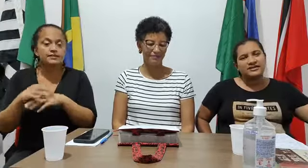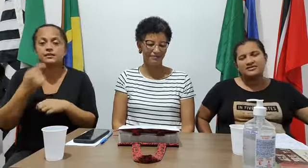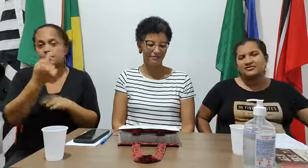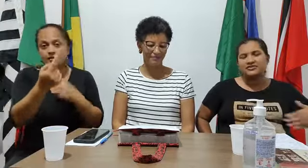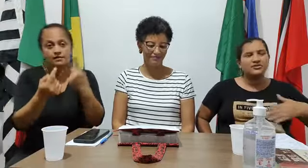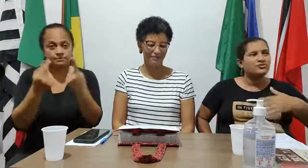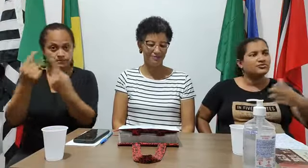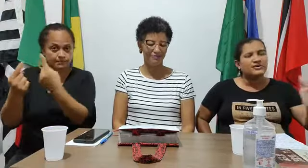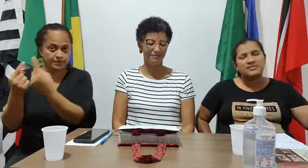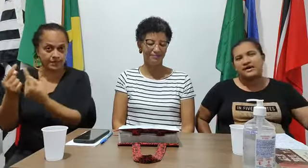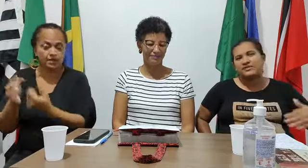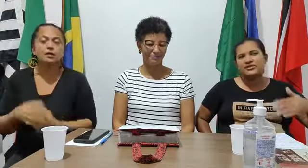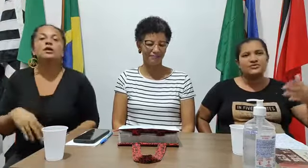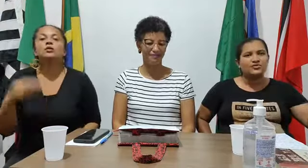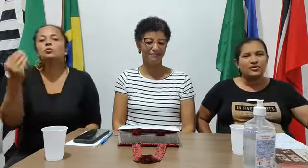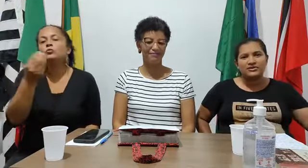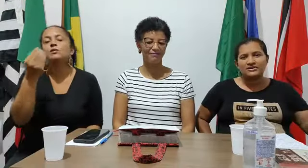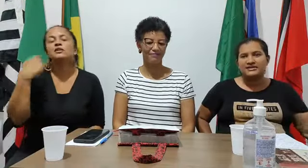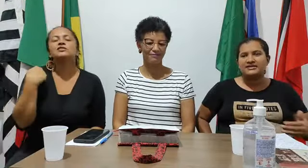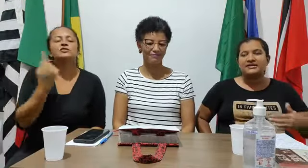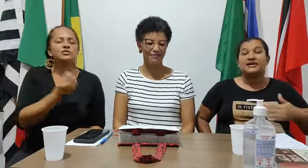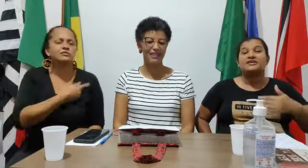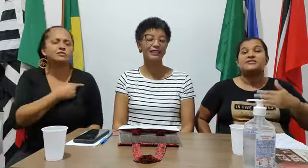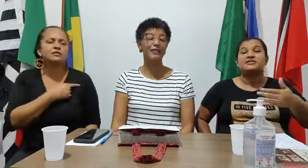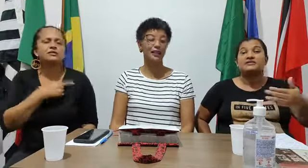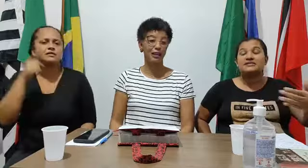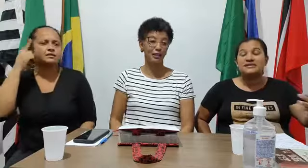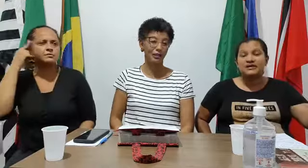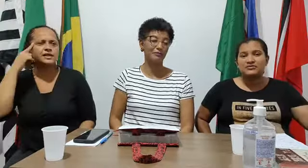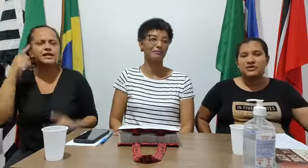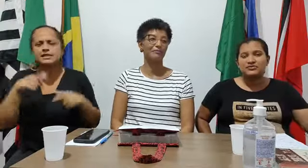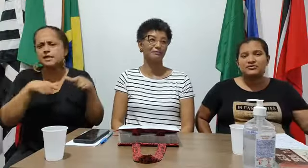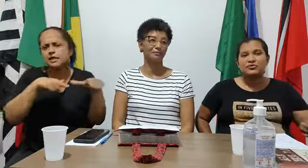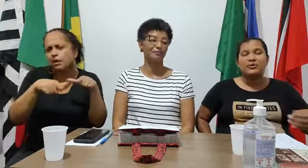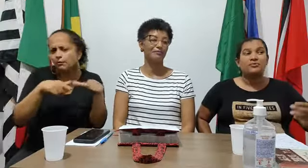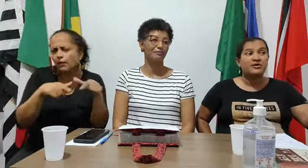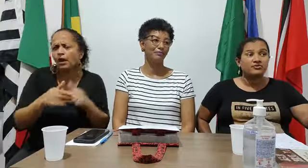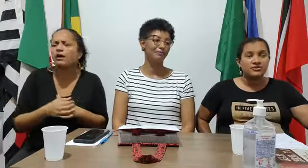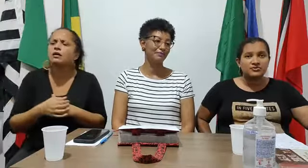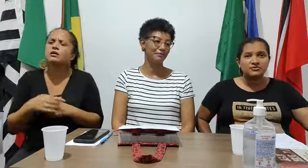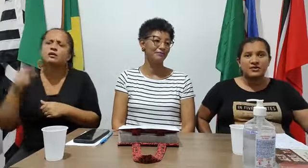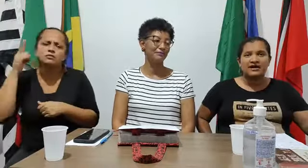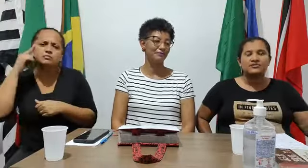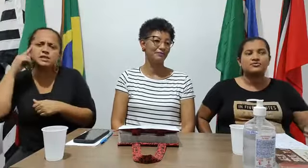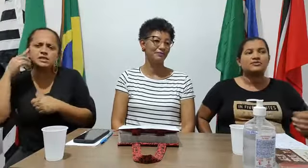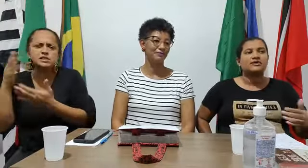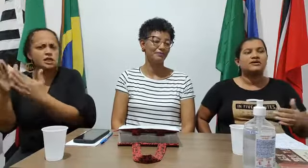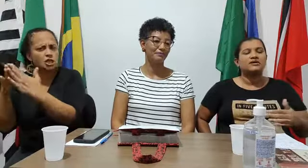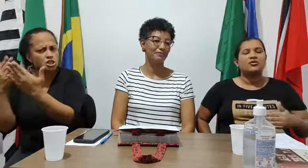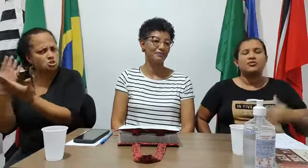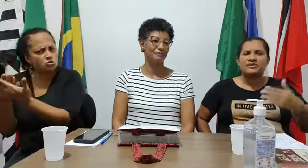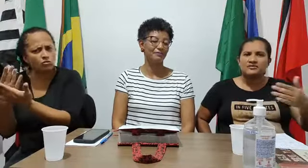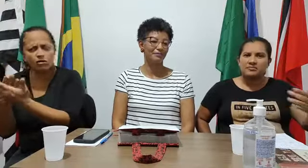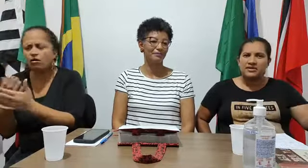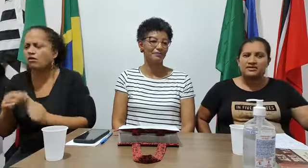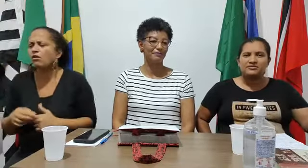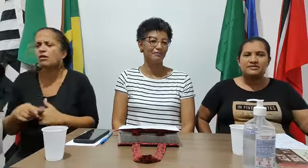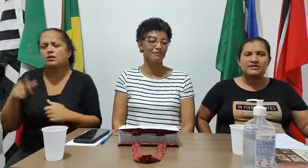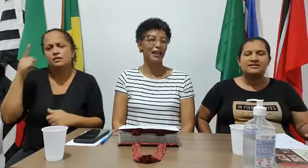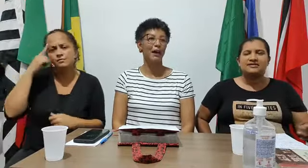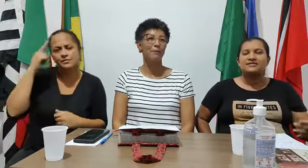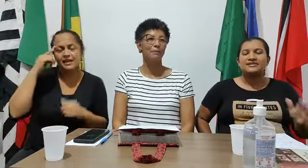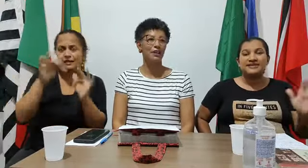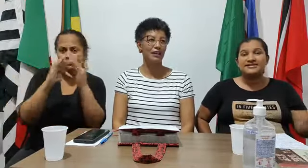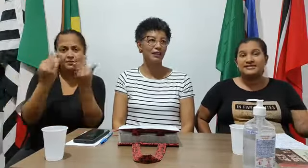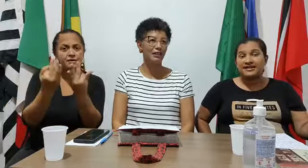outra área da vida, ou do trabalho, da escola, né? Cada um exercendo ali o seu papel, o seu espaço, com respeito,